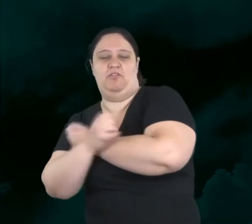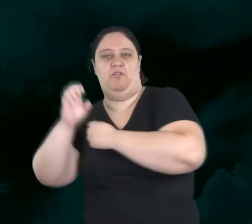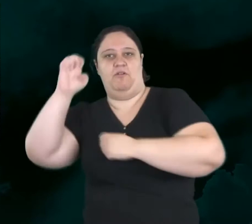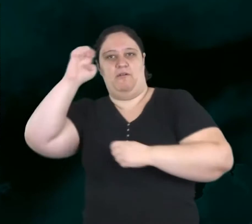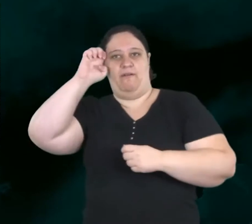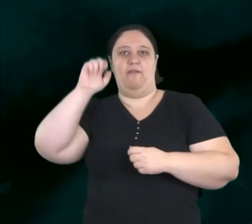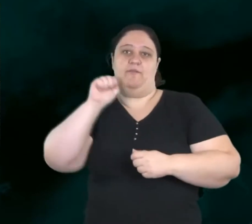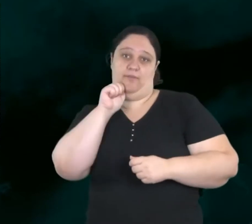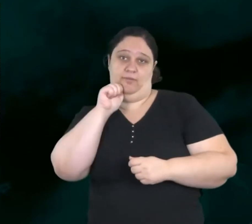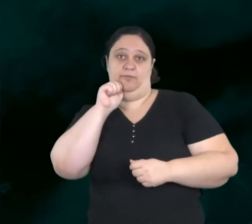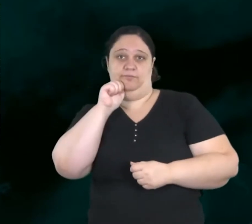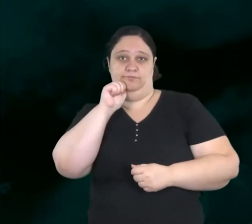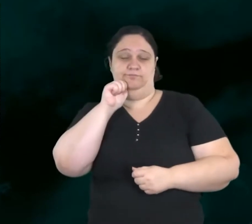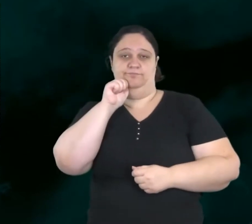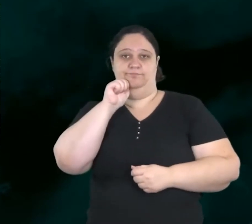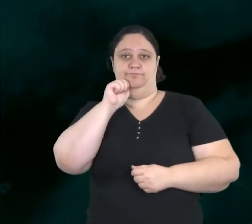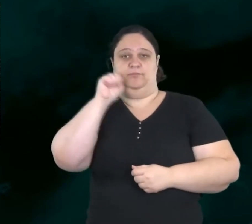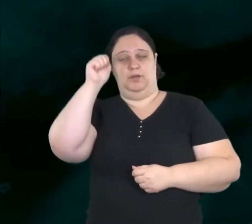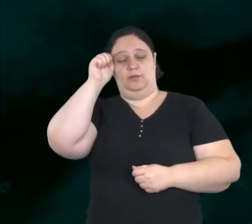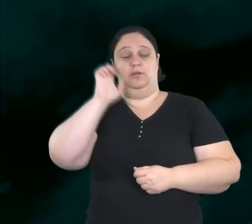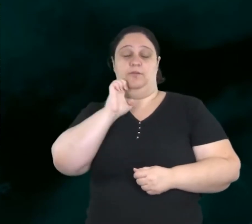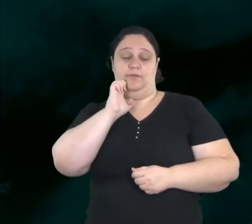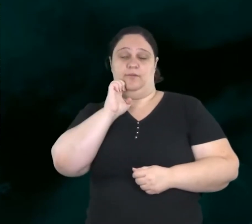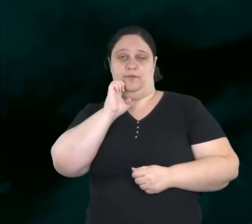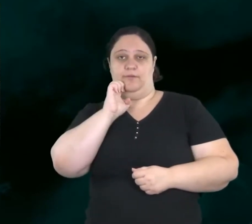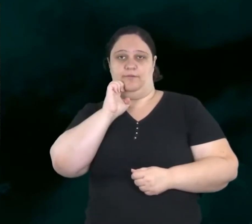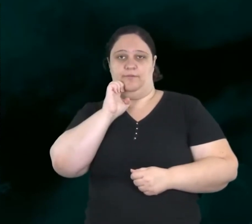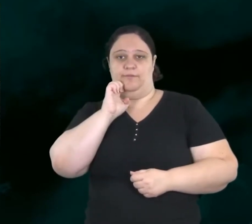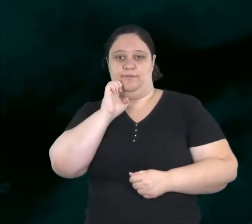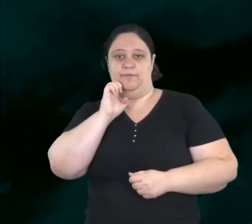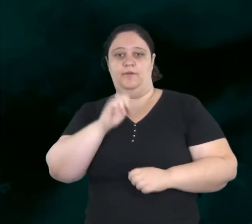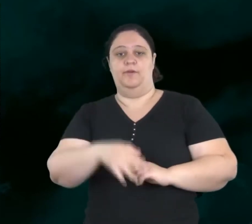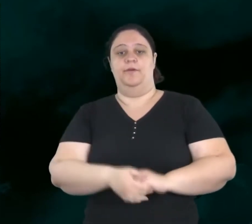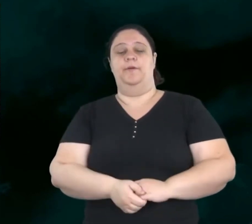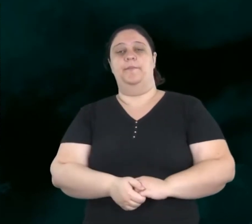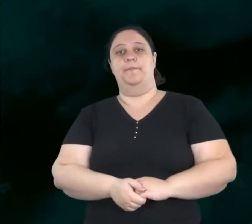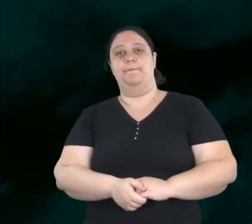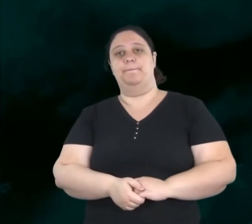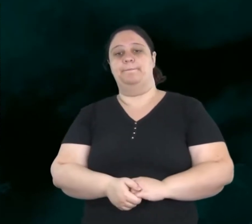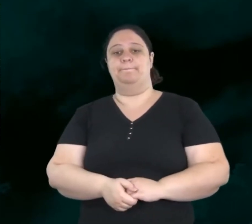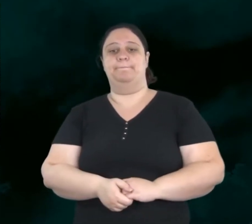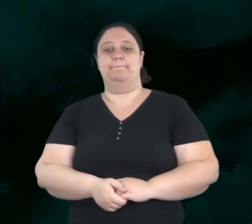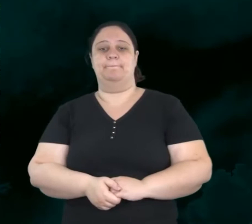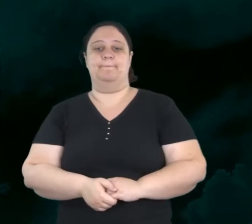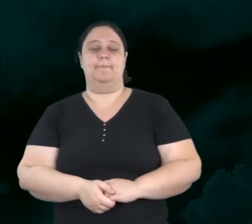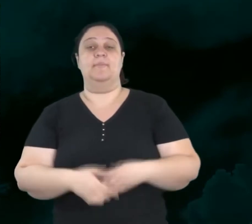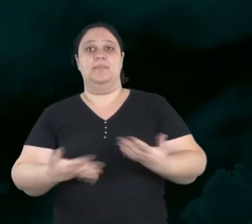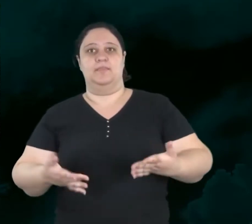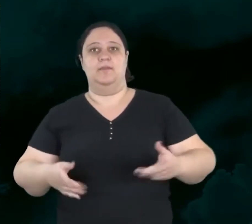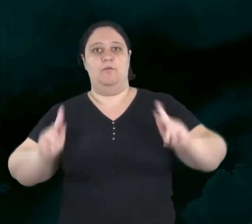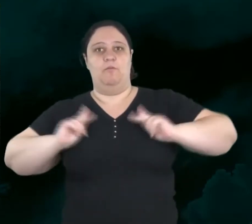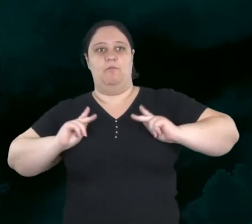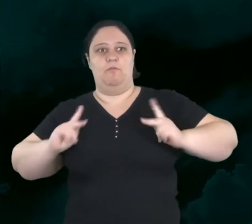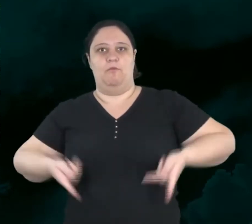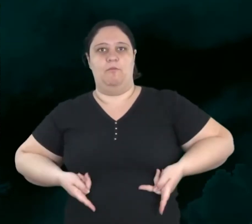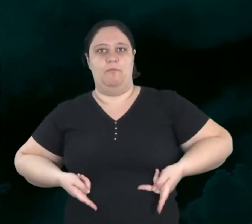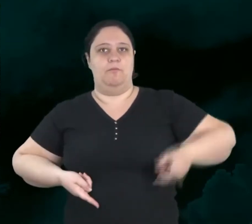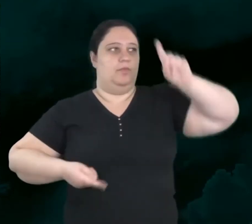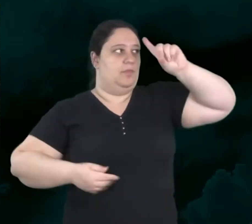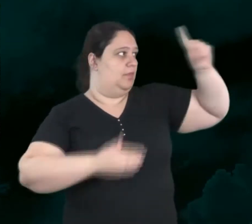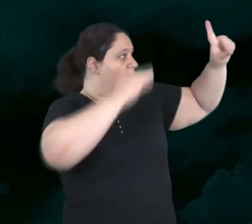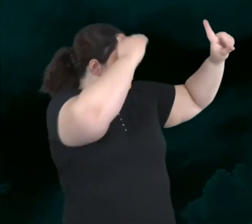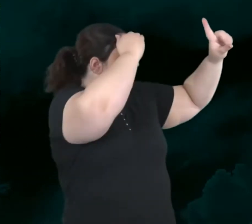enganou o homem através da Eva, e quando o homem desobedeceu à ordem